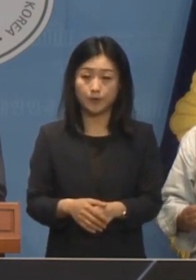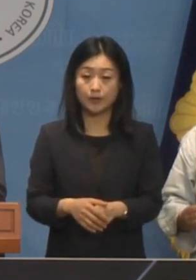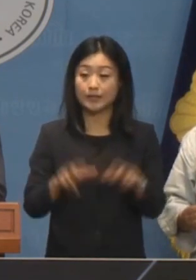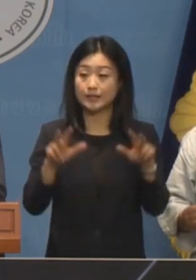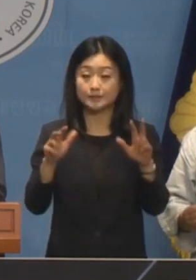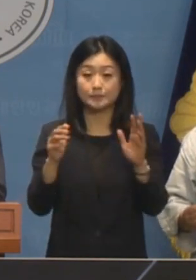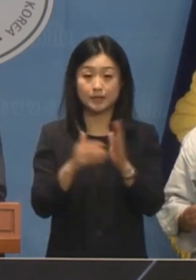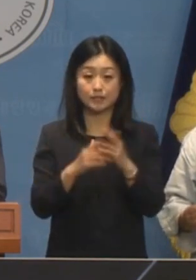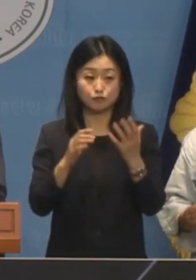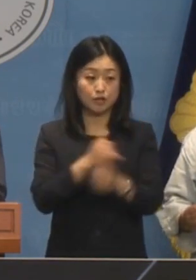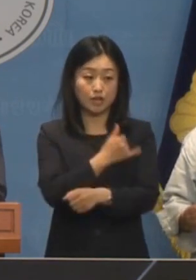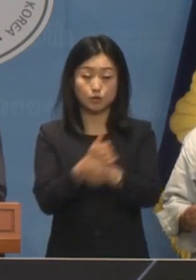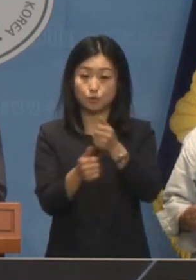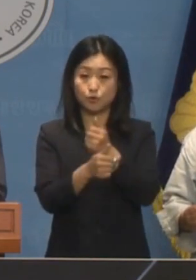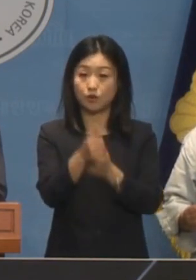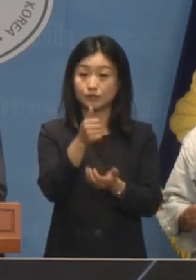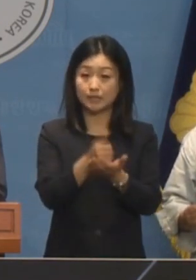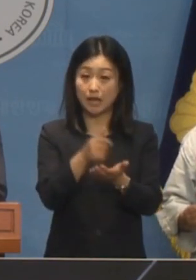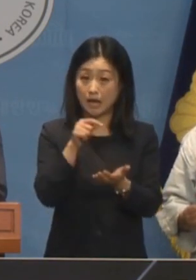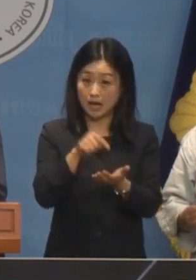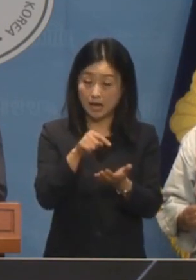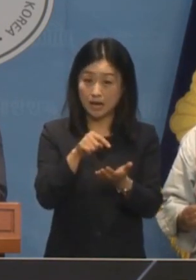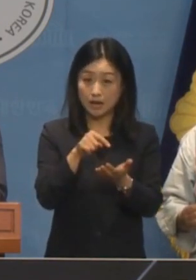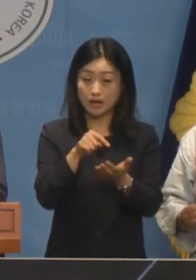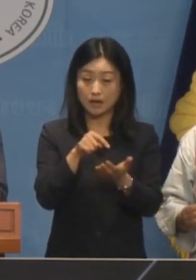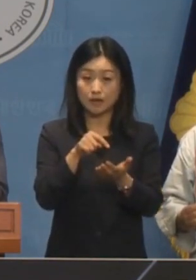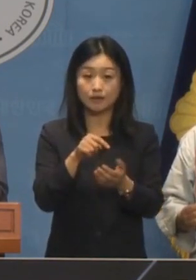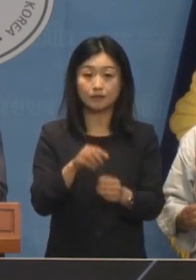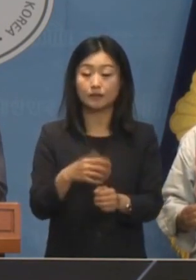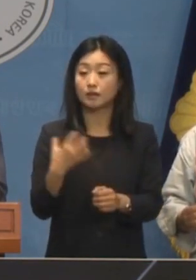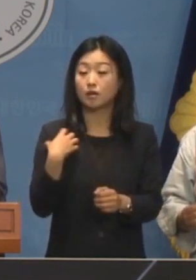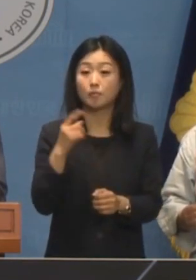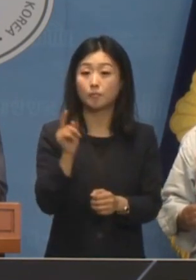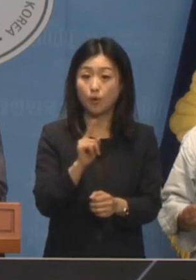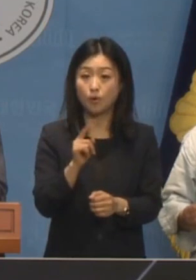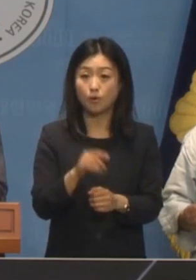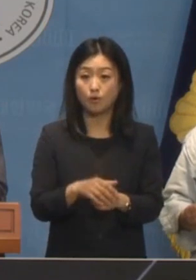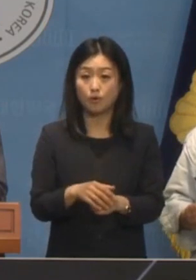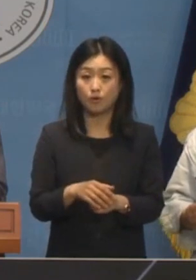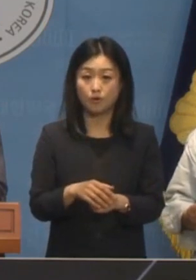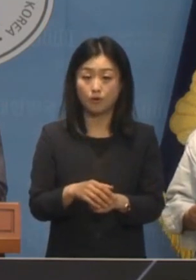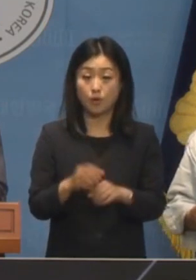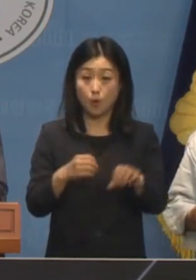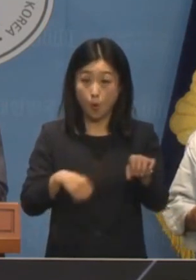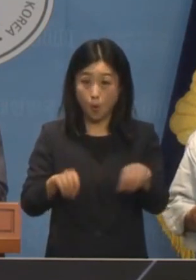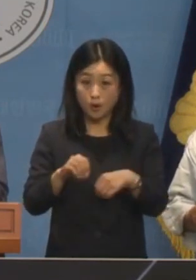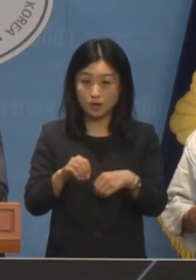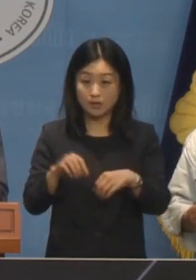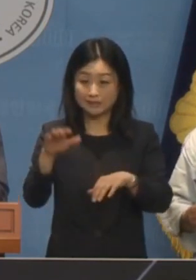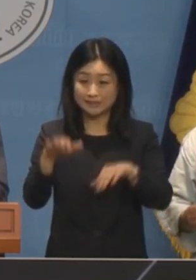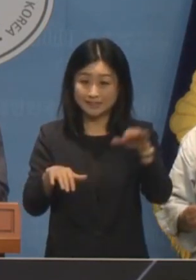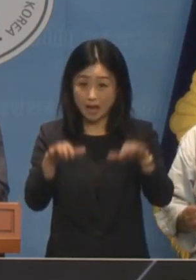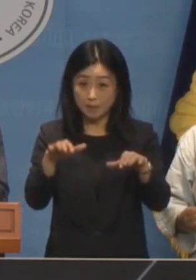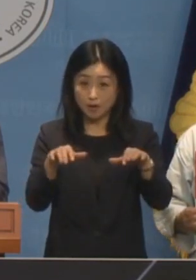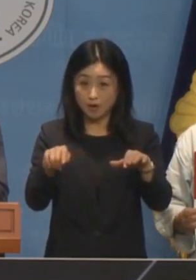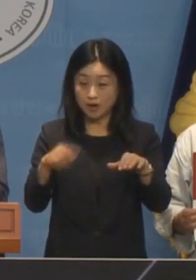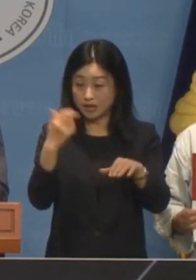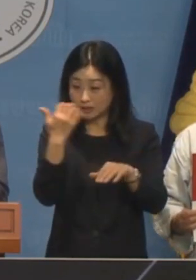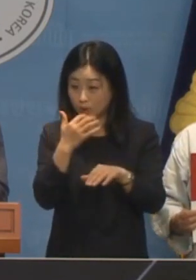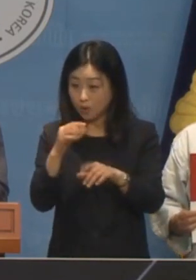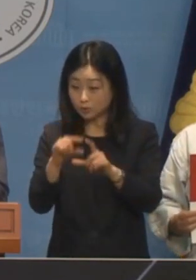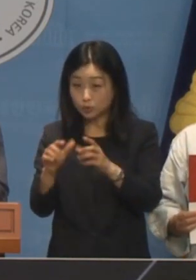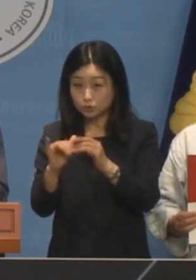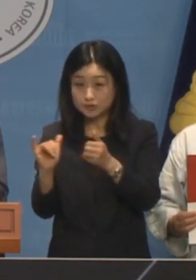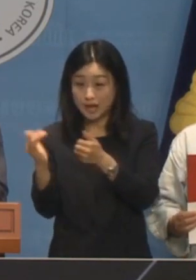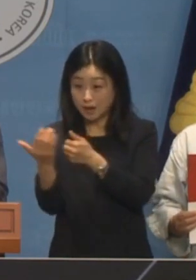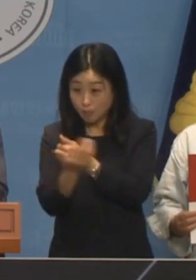지금까지 국가인권위원장은 그 지위를 이용하여 왜곡된 역차별 조장에 앞장서 왔다. 단적인 대로